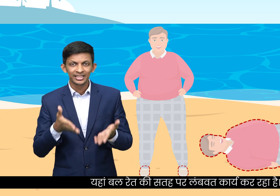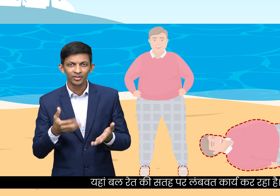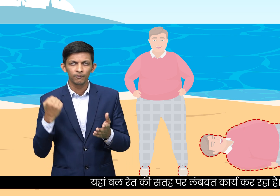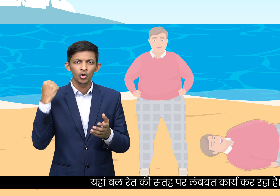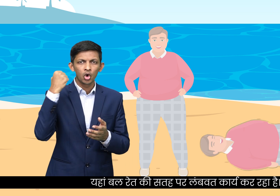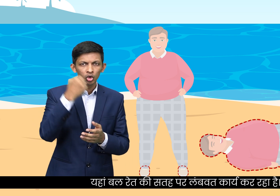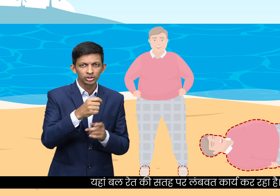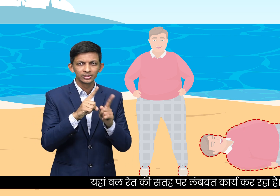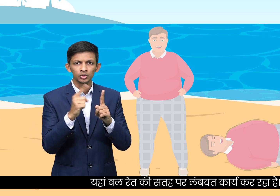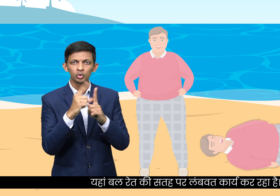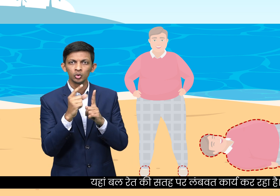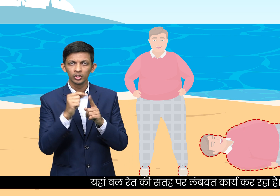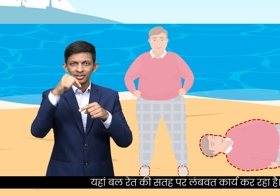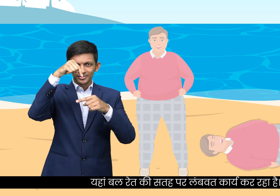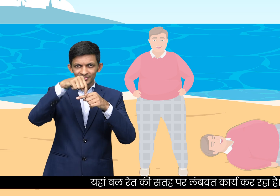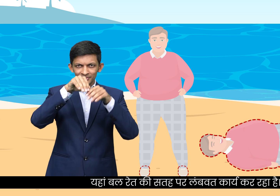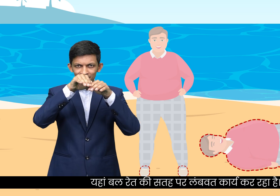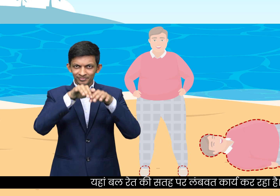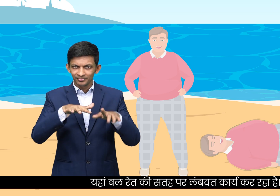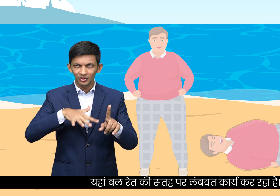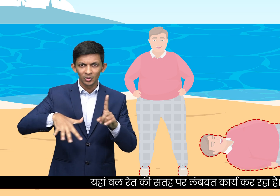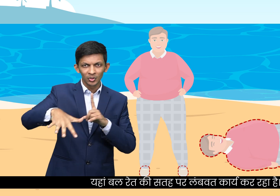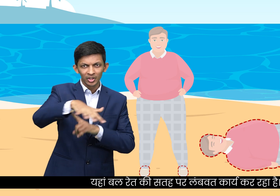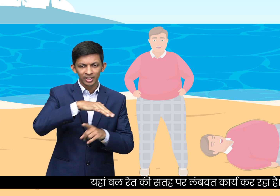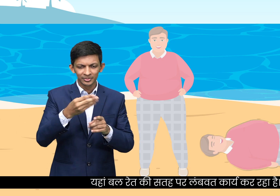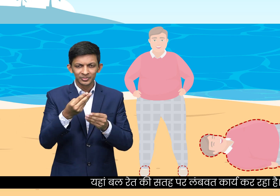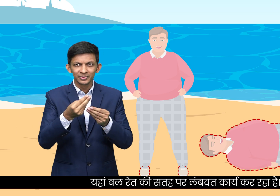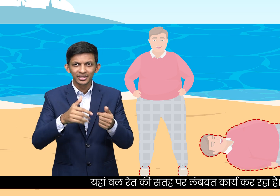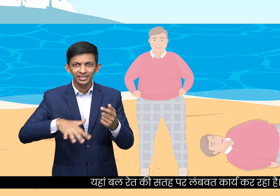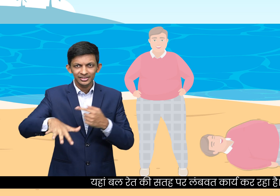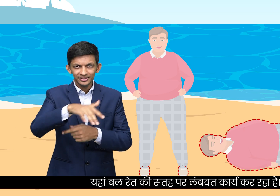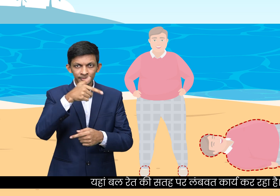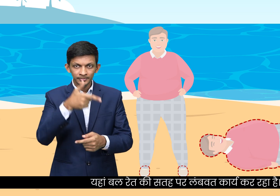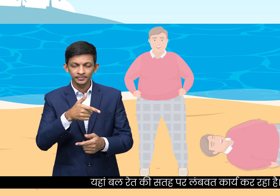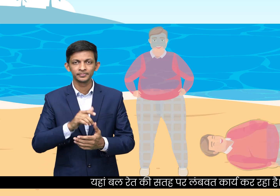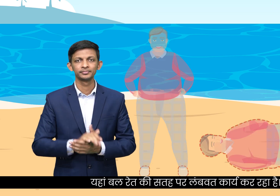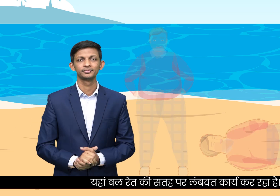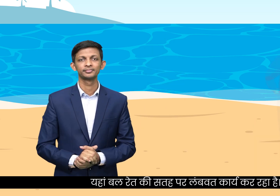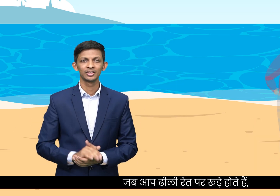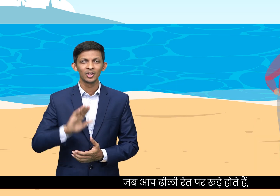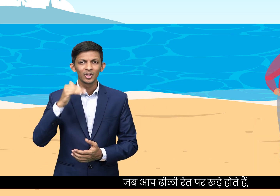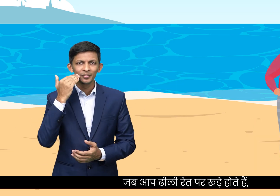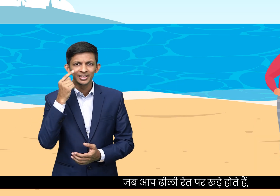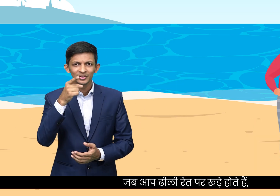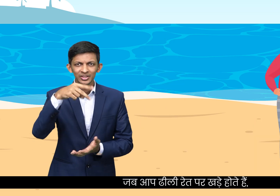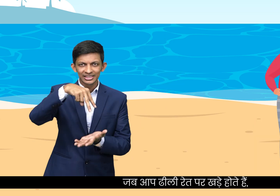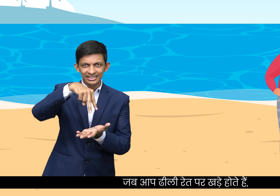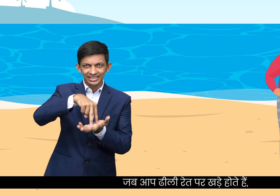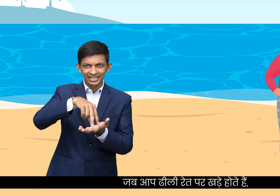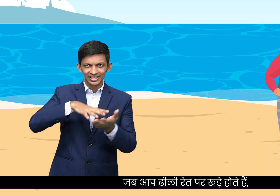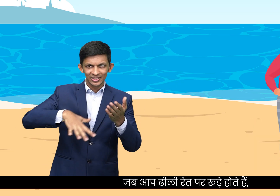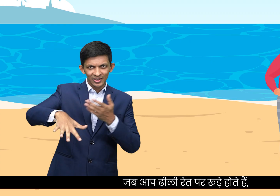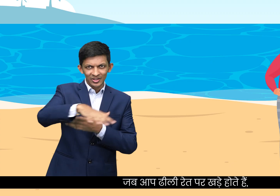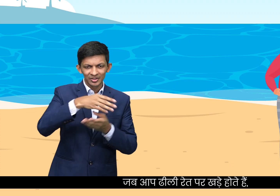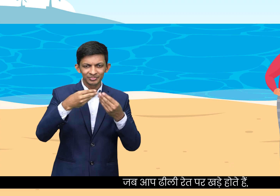यहाँ बल रेत की सतह पर लंबवत कार्य कर रहा है। जब आप ढीली